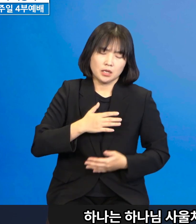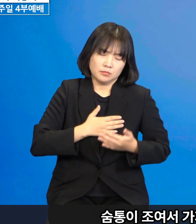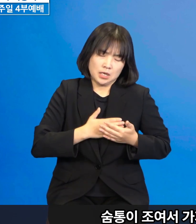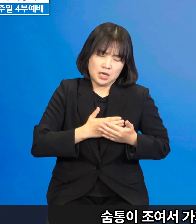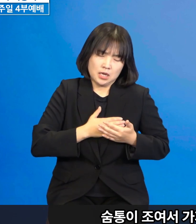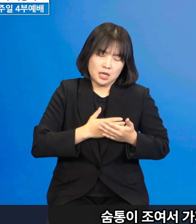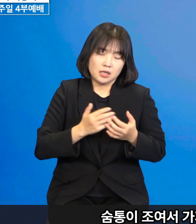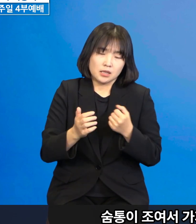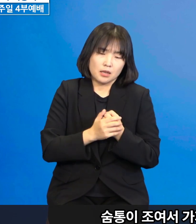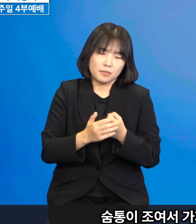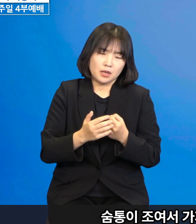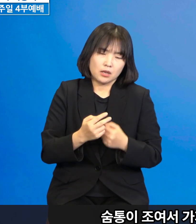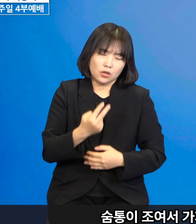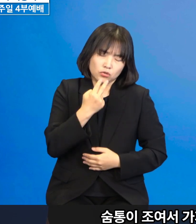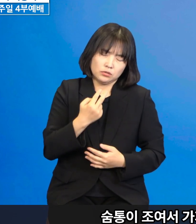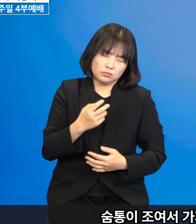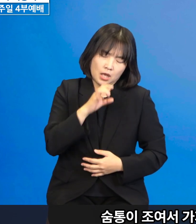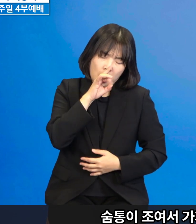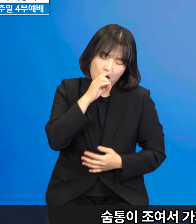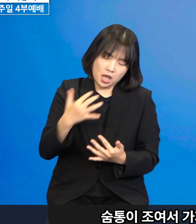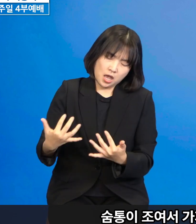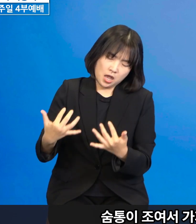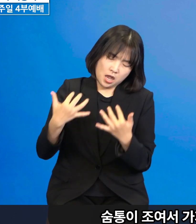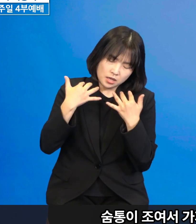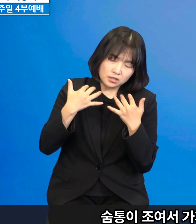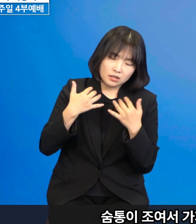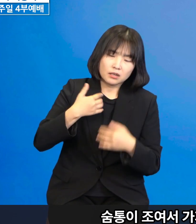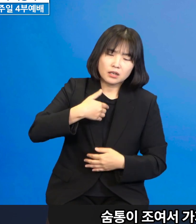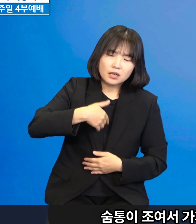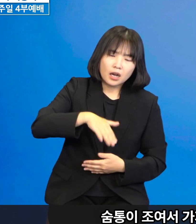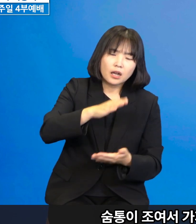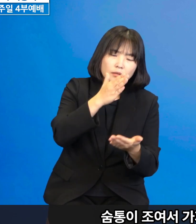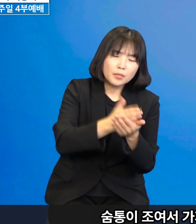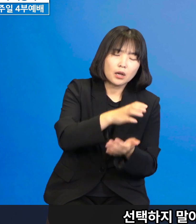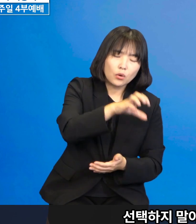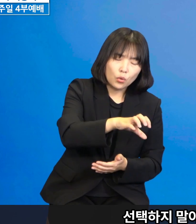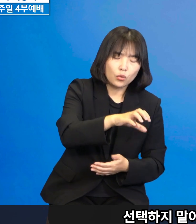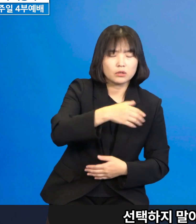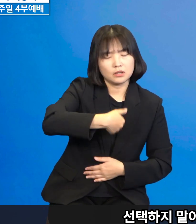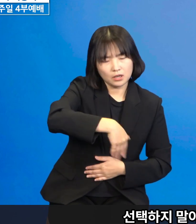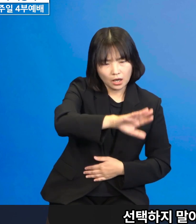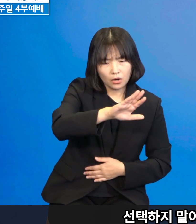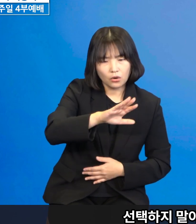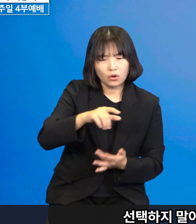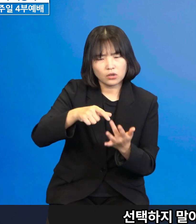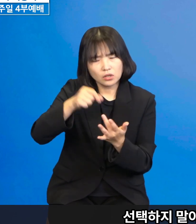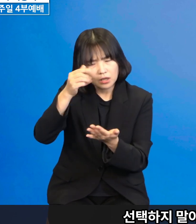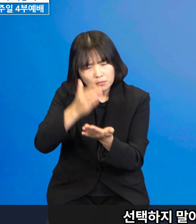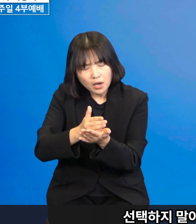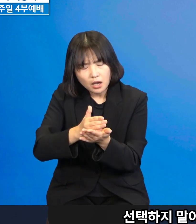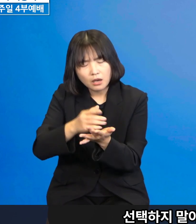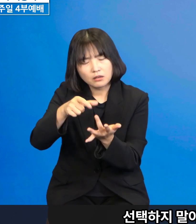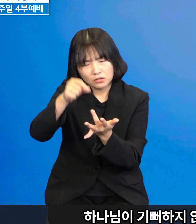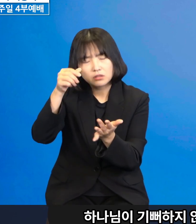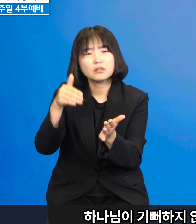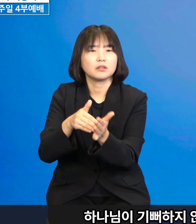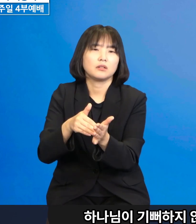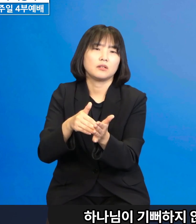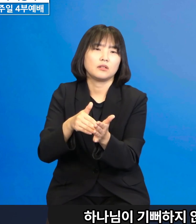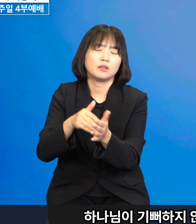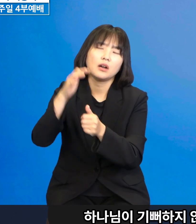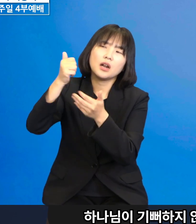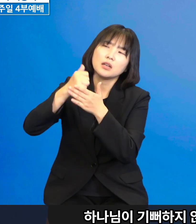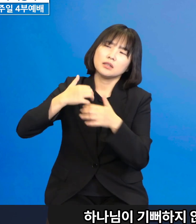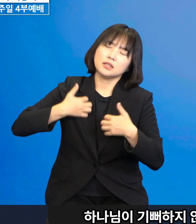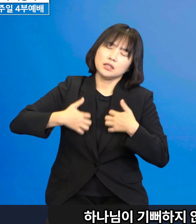하여 숨통이 조여서 가지 말아야 될 길을 갔고 선택하지 말아야 될 선택을 했고 하나님